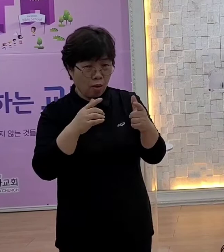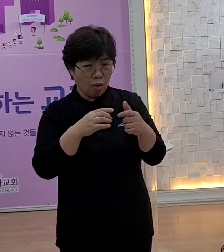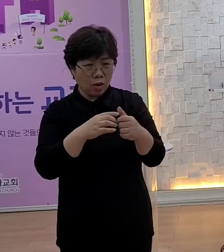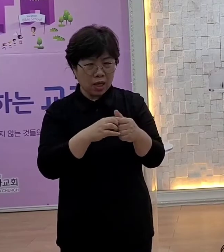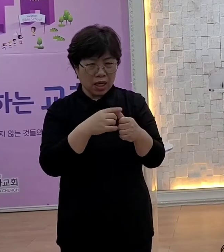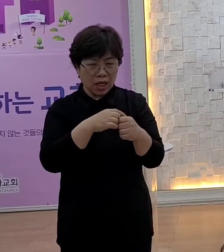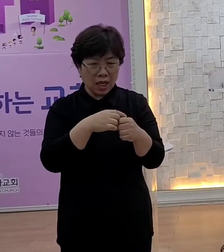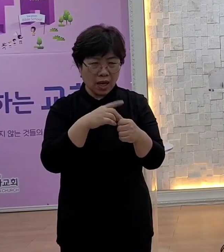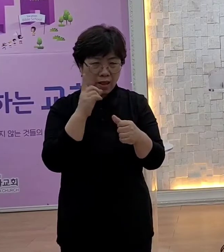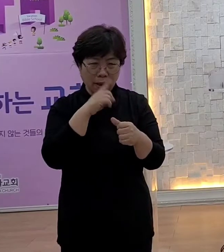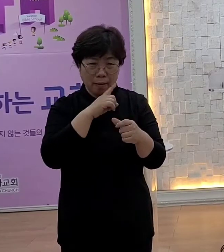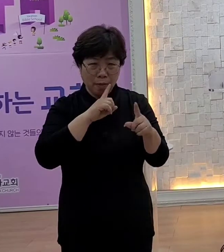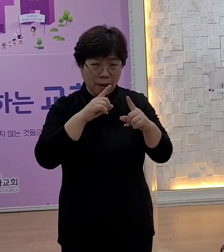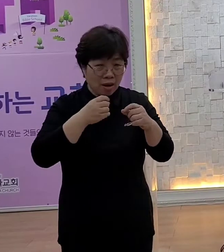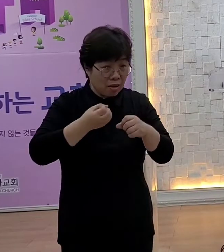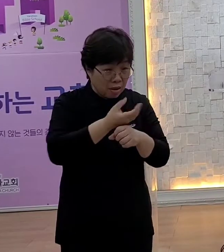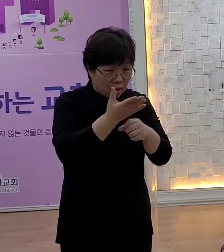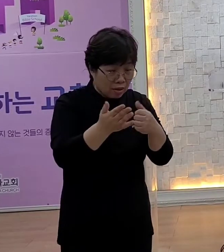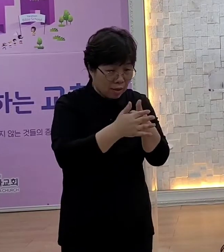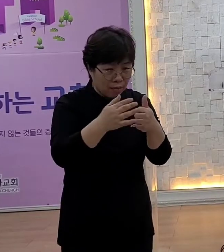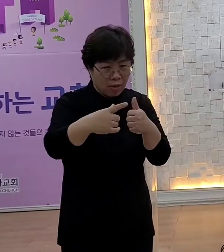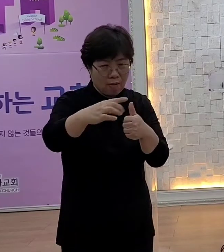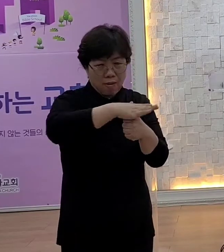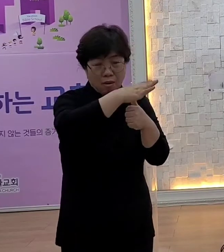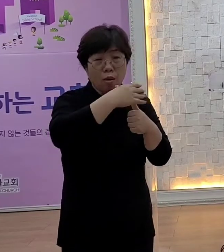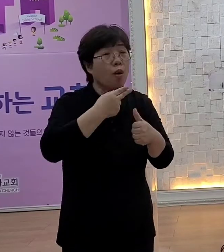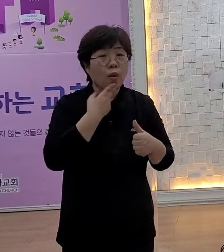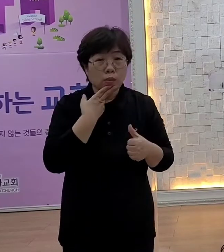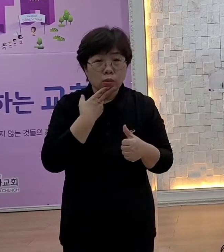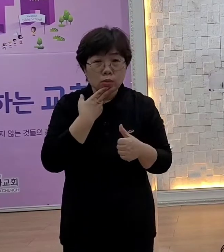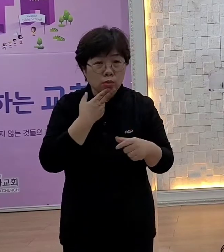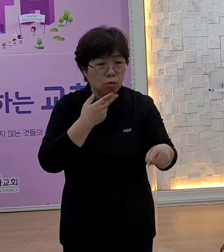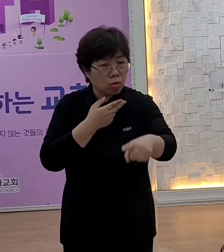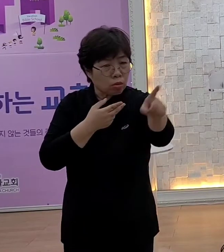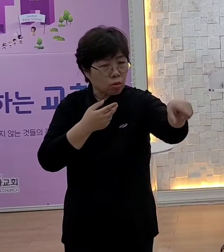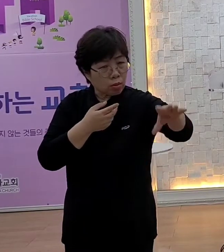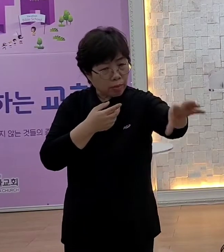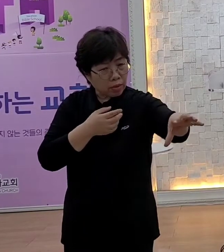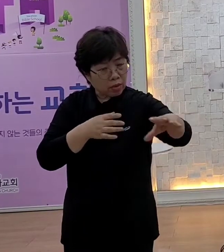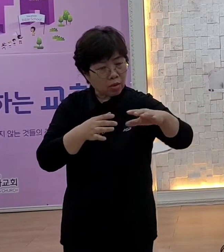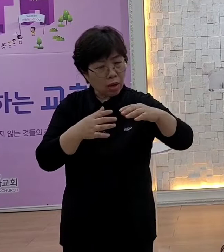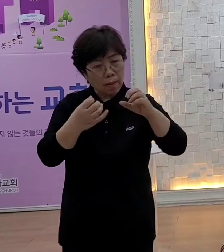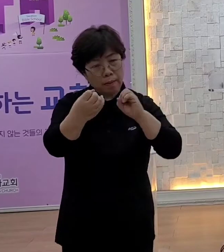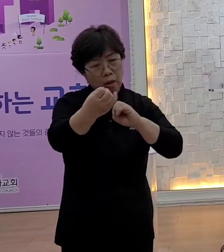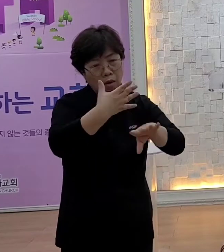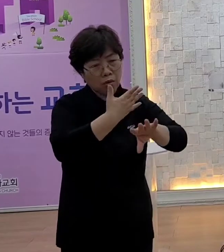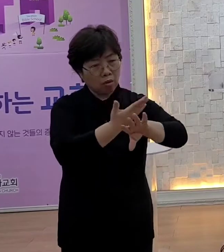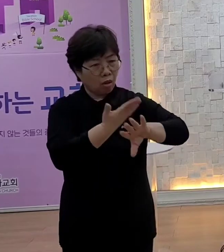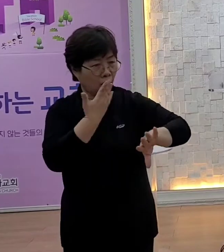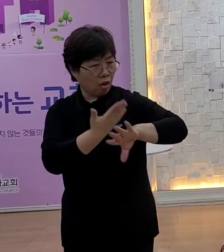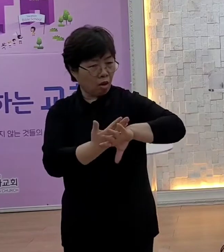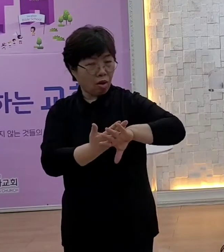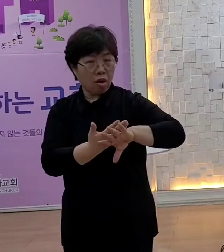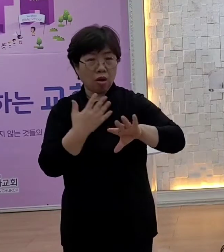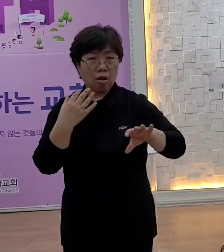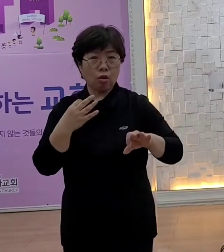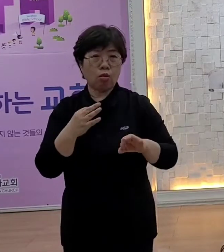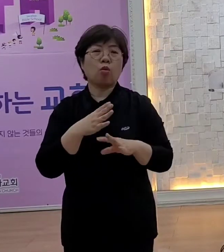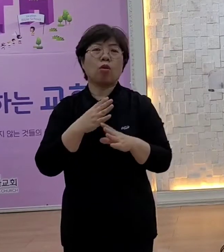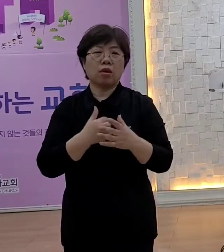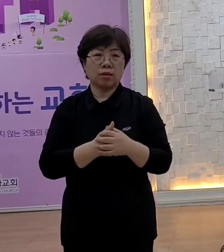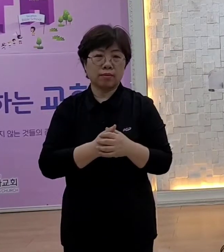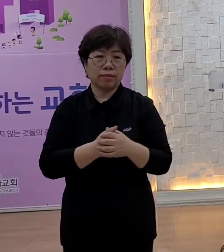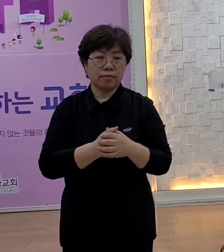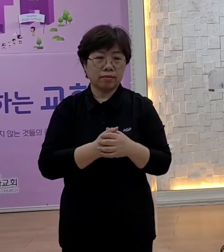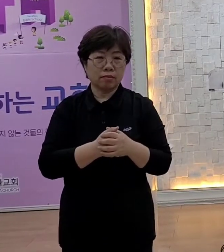지금 행패야 하면서 그런 멱살 잡고 어디 가서 막 너 한 번만 더 하면 죽는다 뭐 이 협박하는 놈도 없고